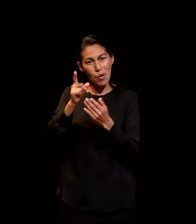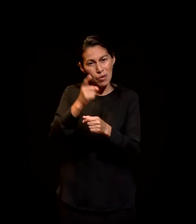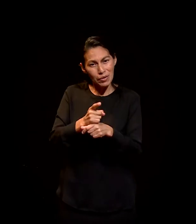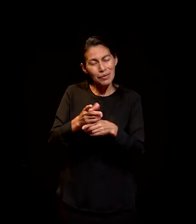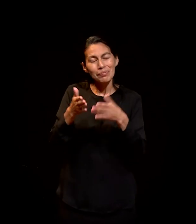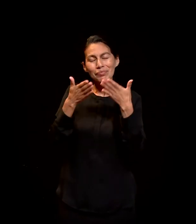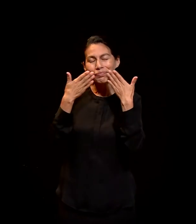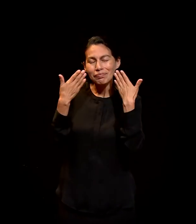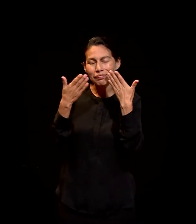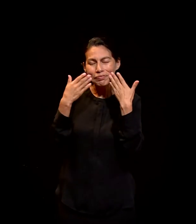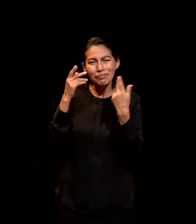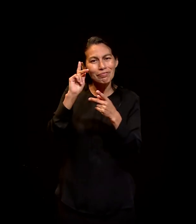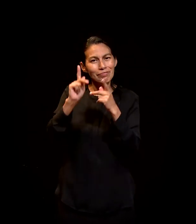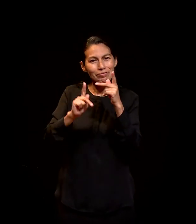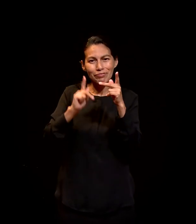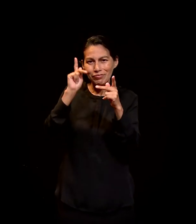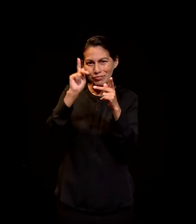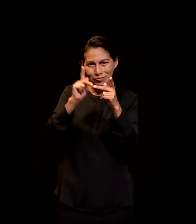y